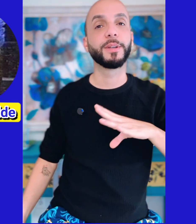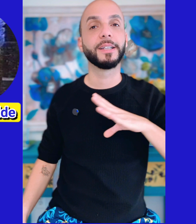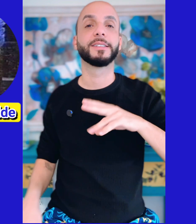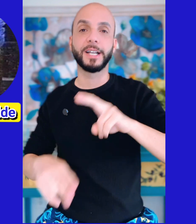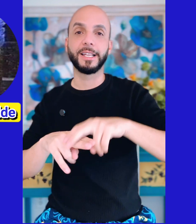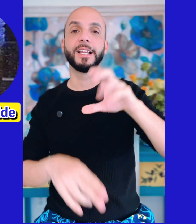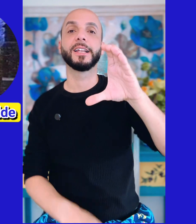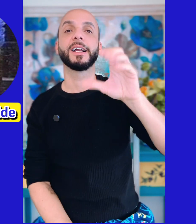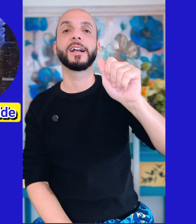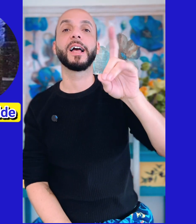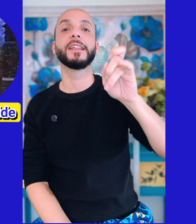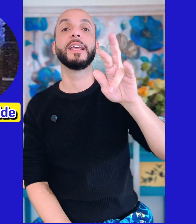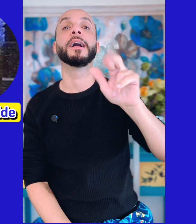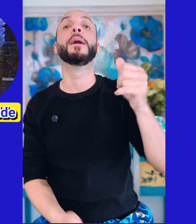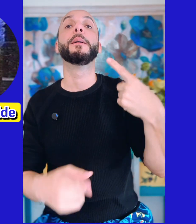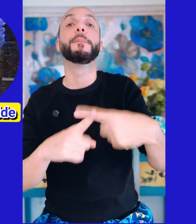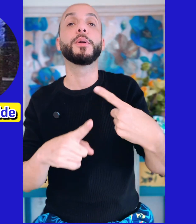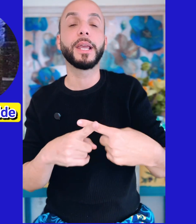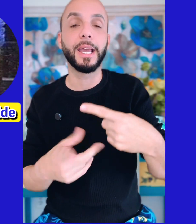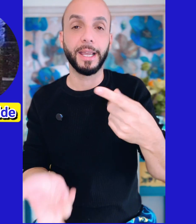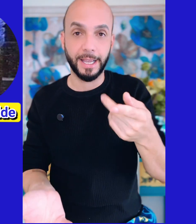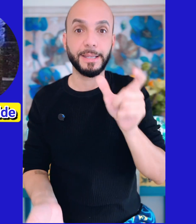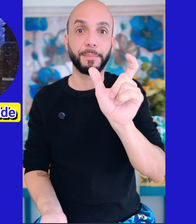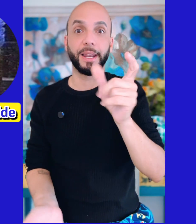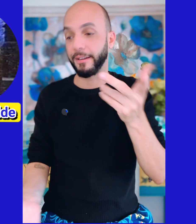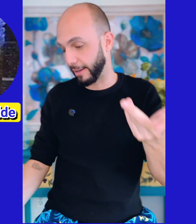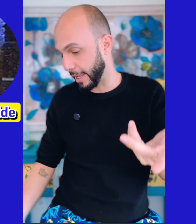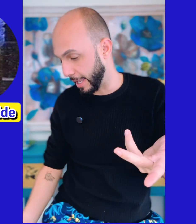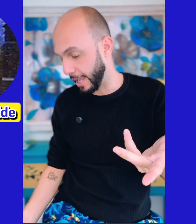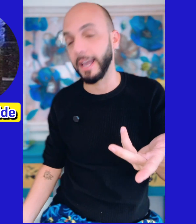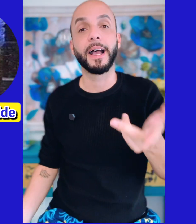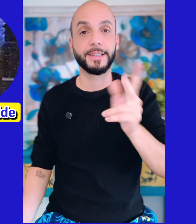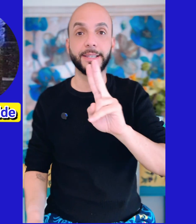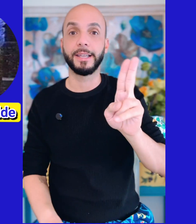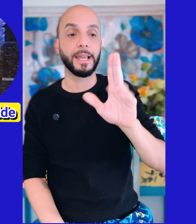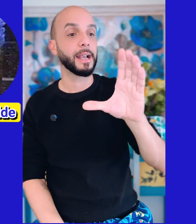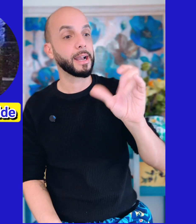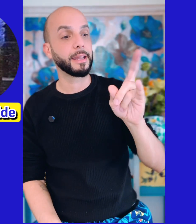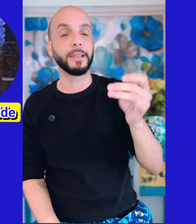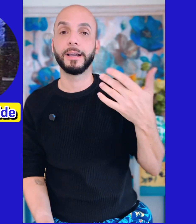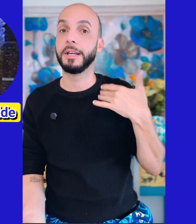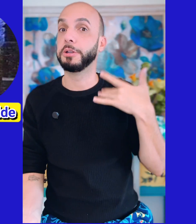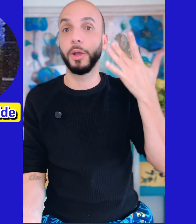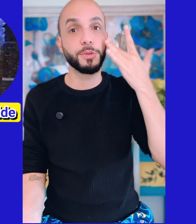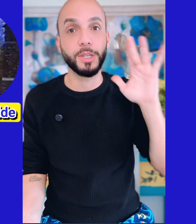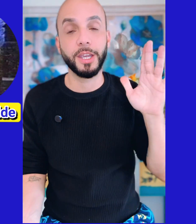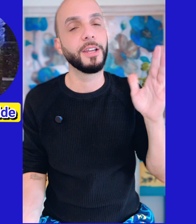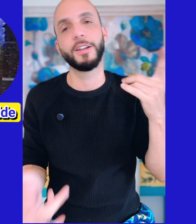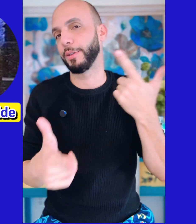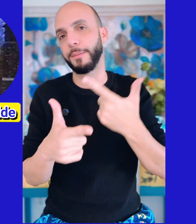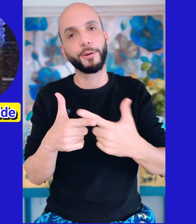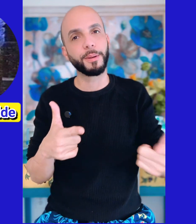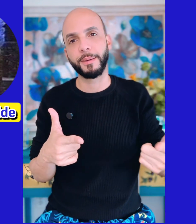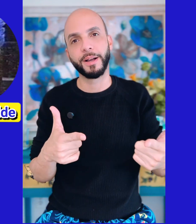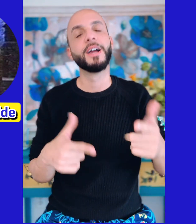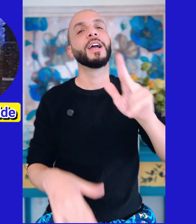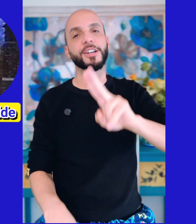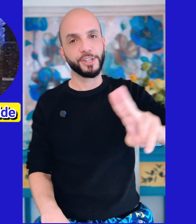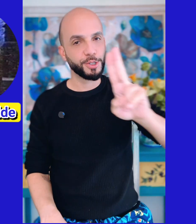português, cadeira, né? Cadeira. Por que essa palavra é assim, né? Cadeia. Não sei, não tem problema. A gente